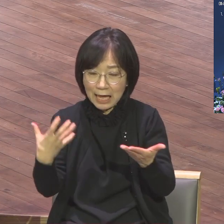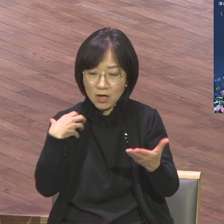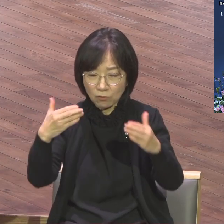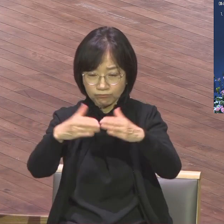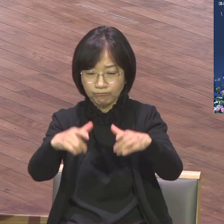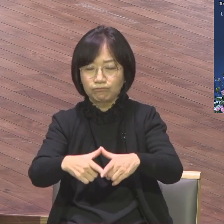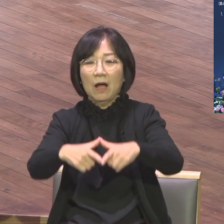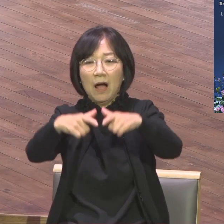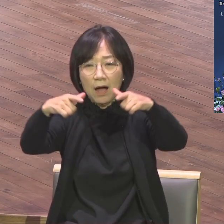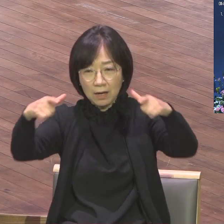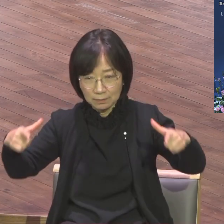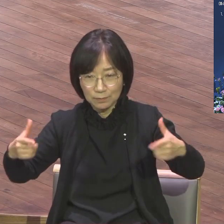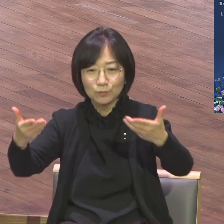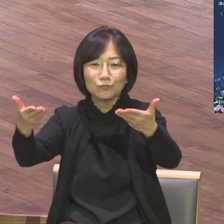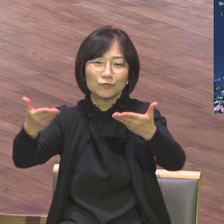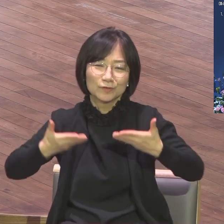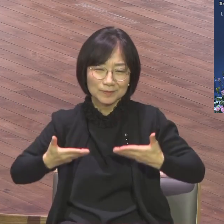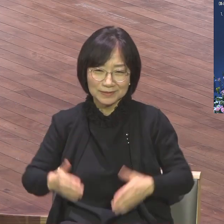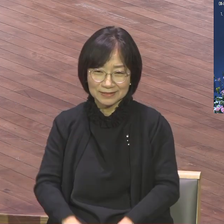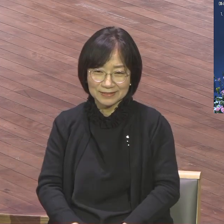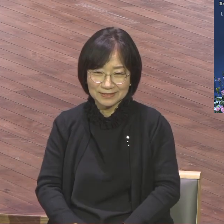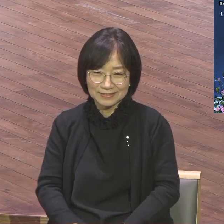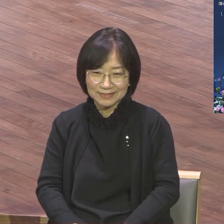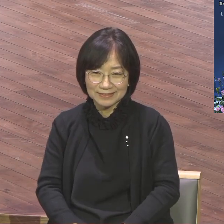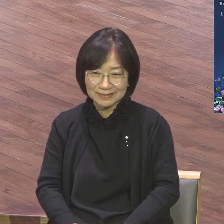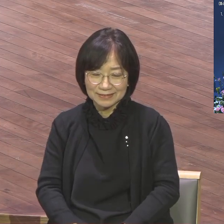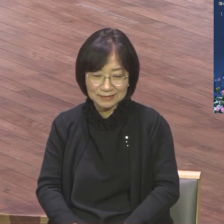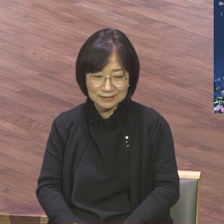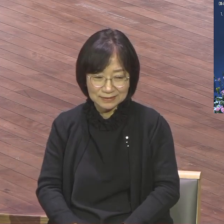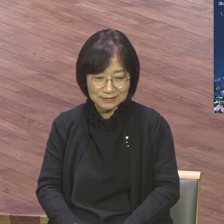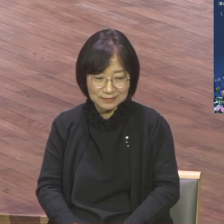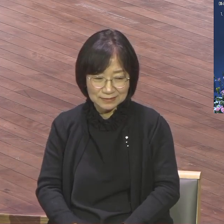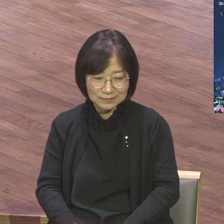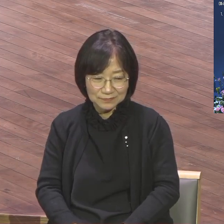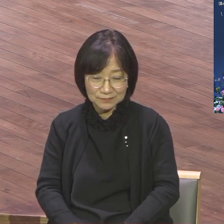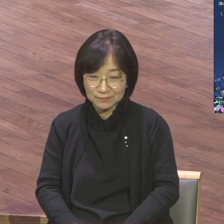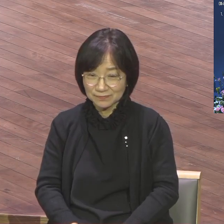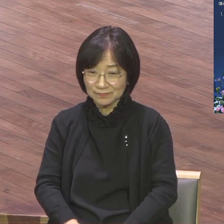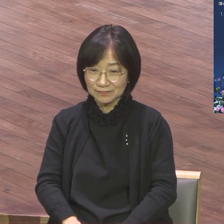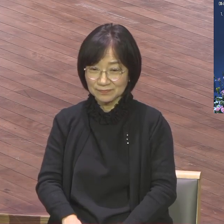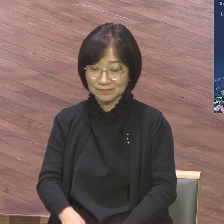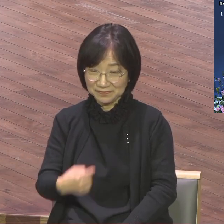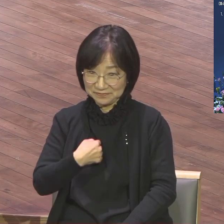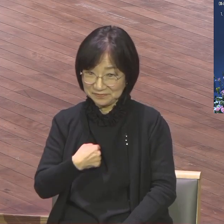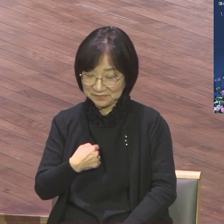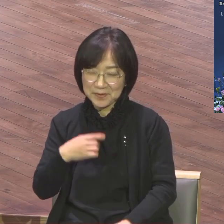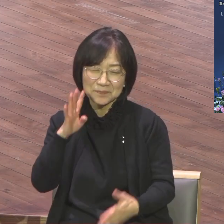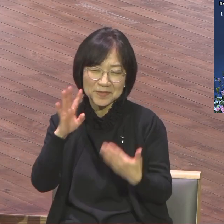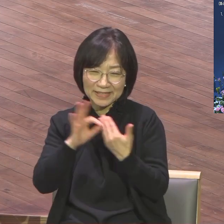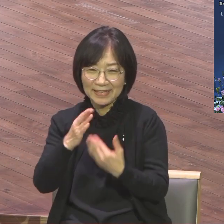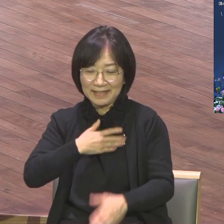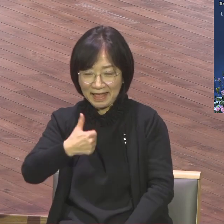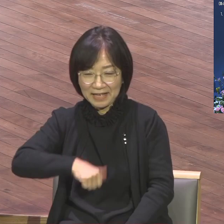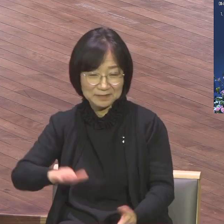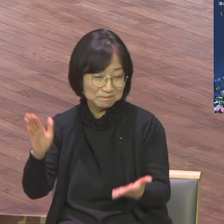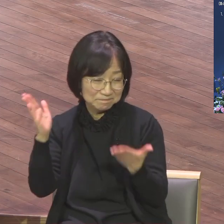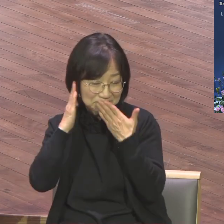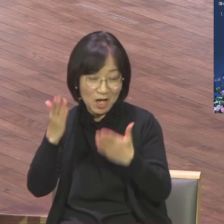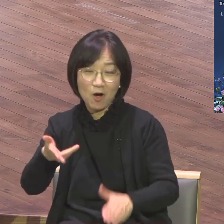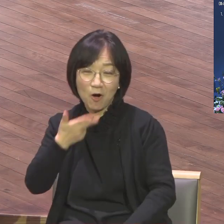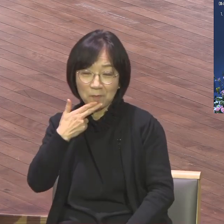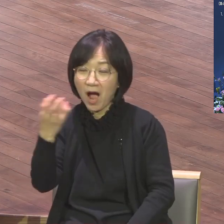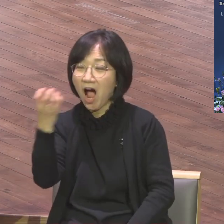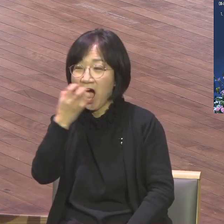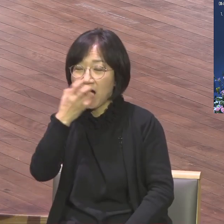제가 농인 아들 진단하시면 절대 목사할 사람이 아닙니다. 저는 절대로